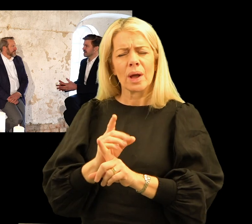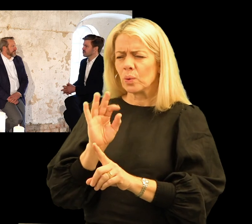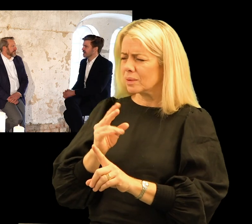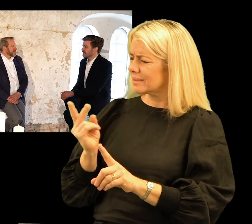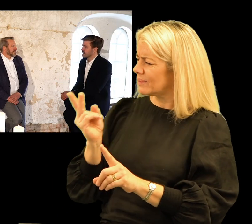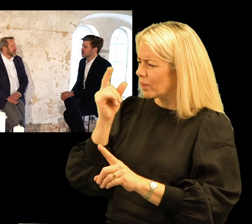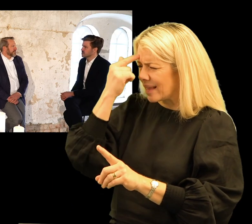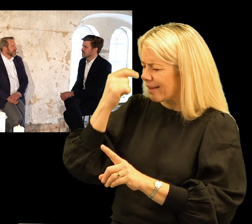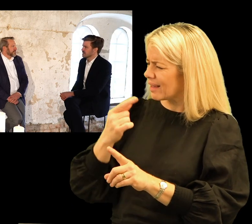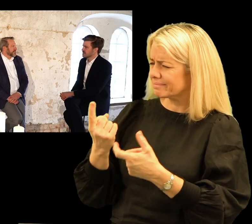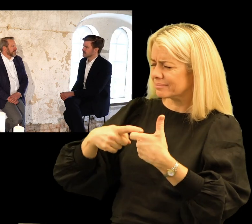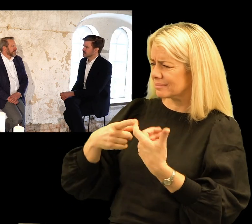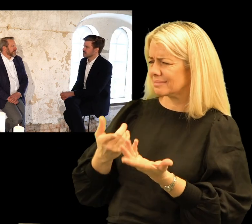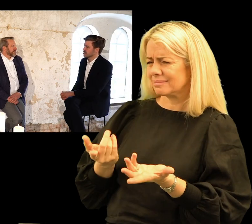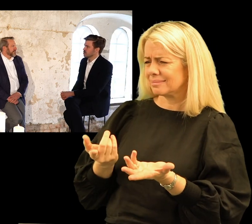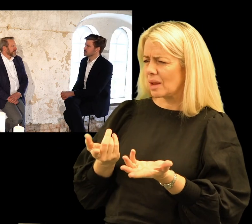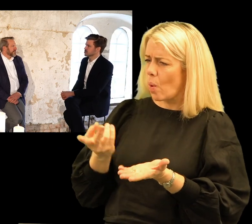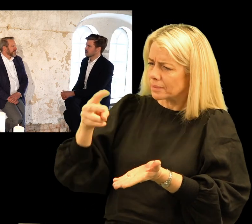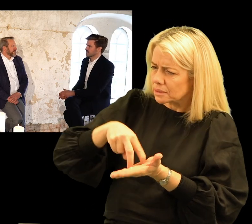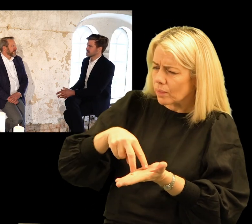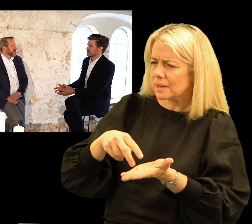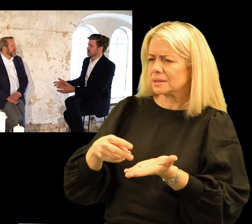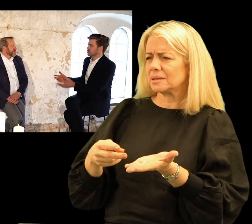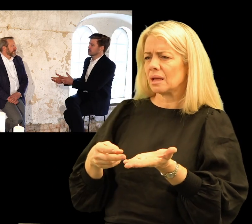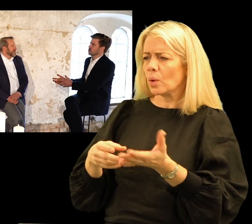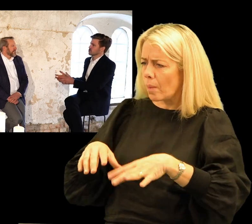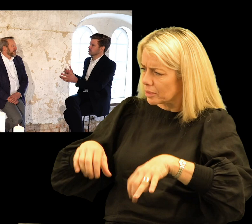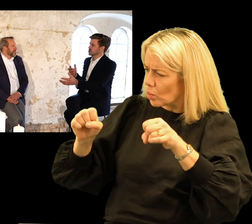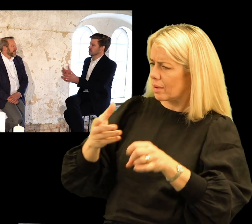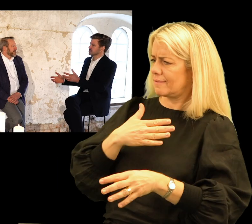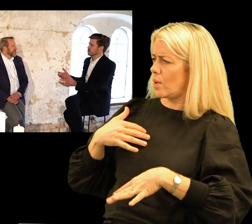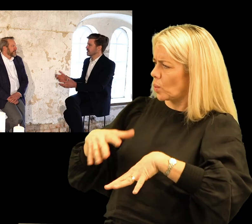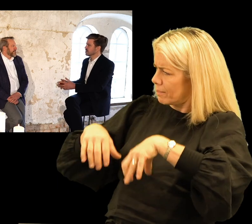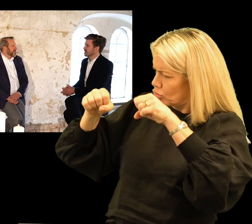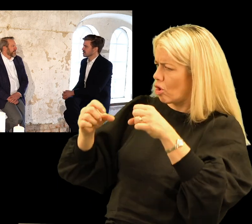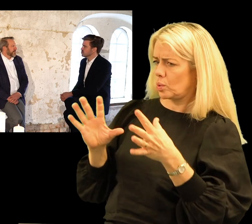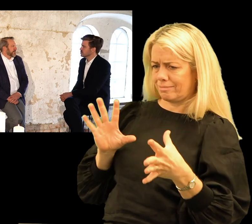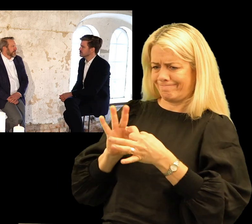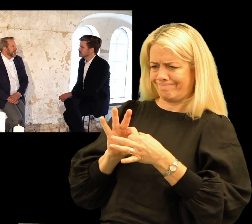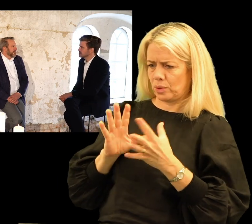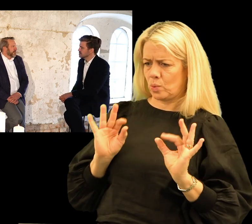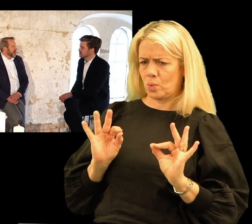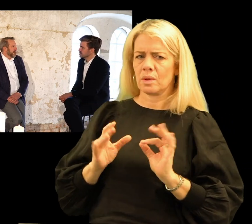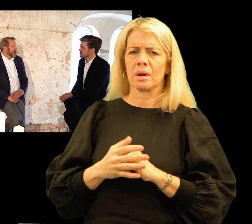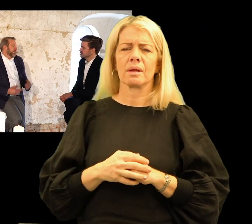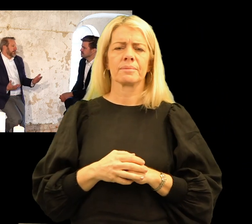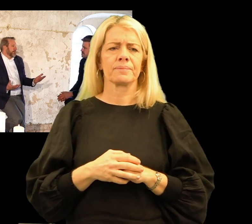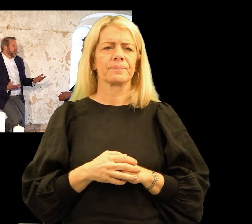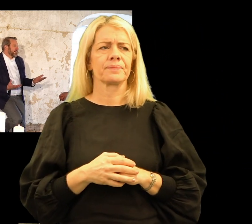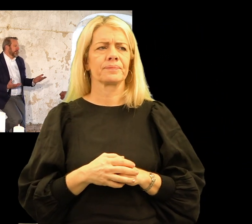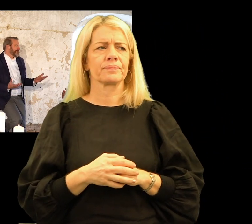Hur tänker ni runt det i relation till liksom uppståndelsen, uppdraget och uppståndelsen? Är de där ihop?